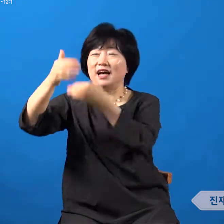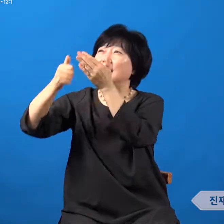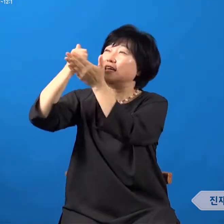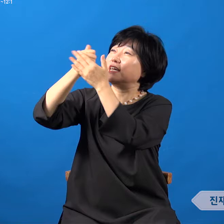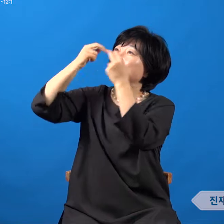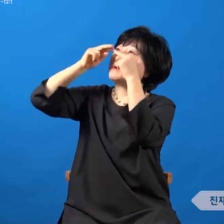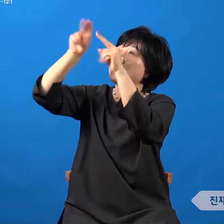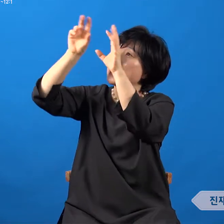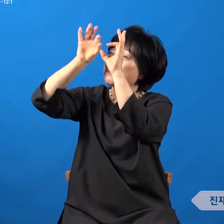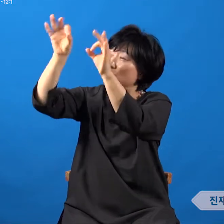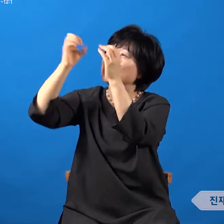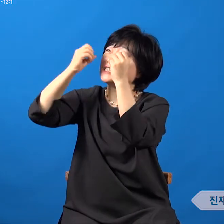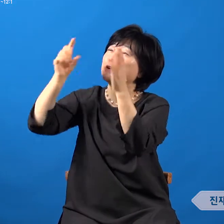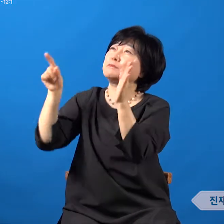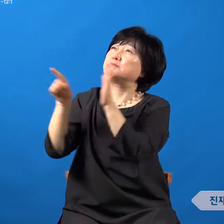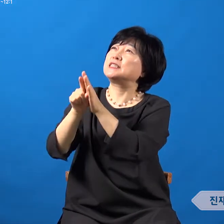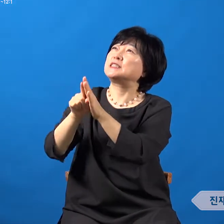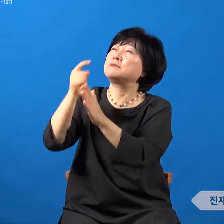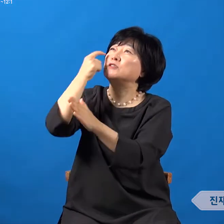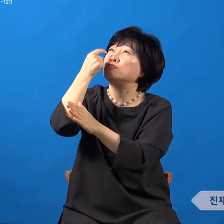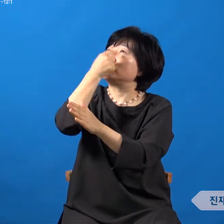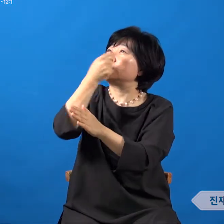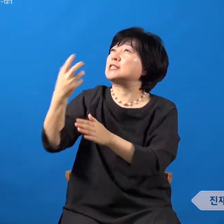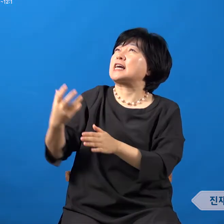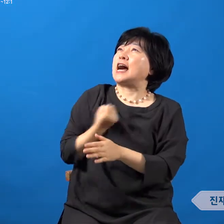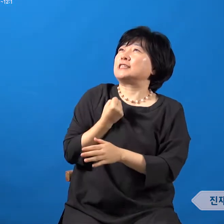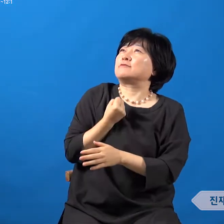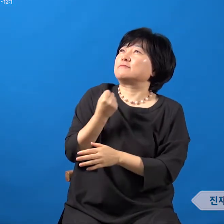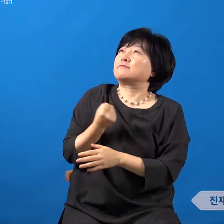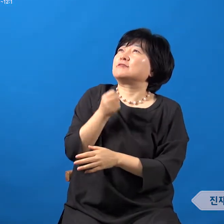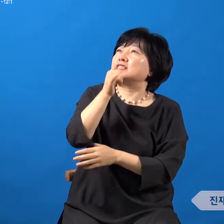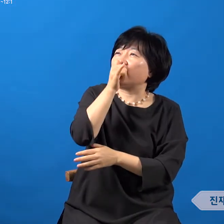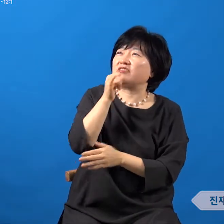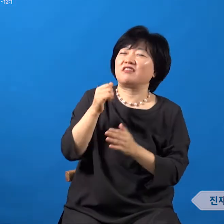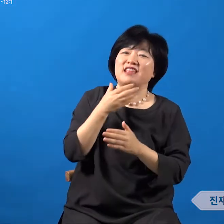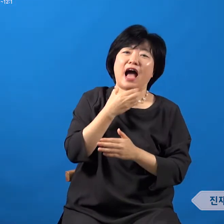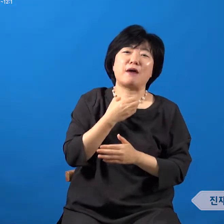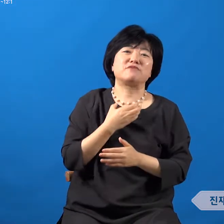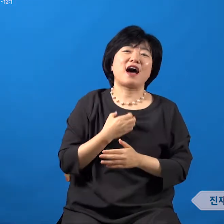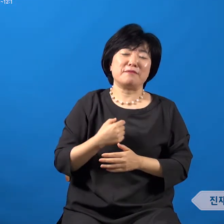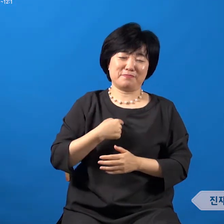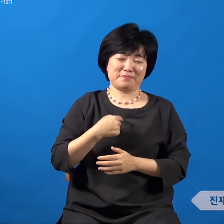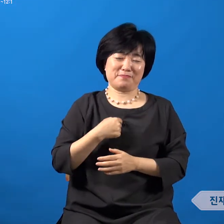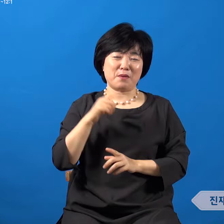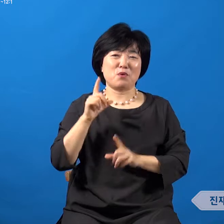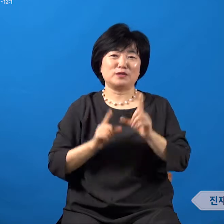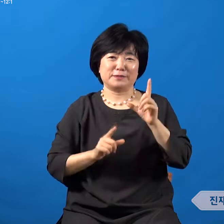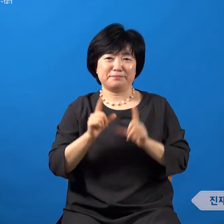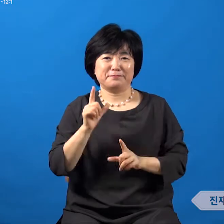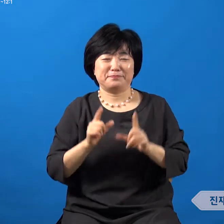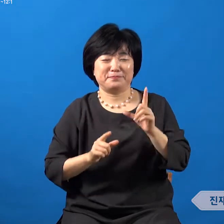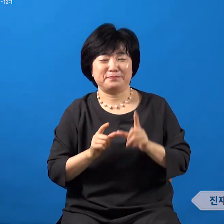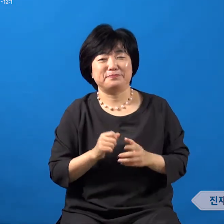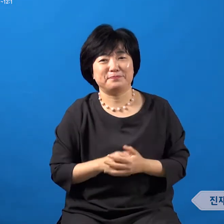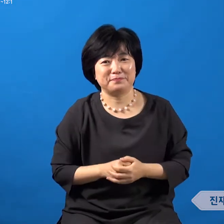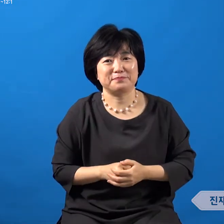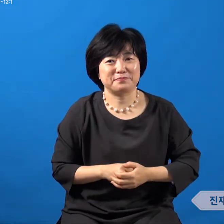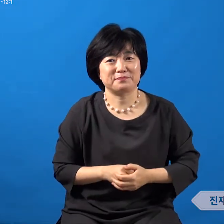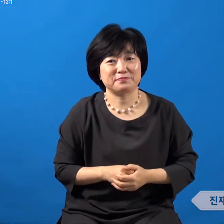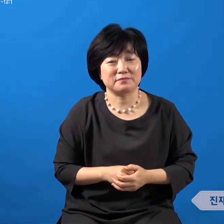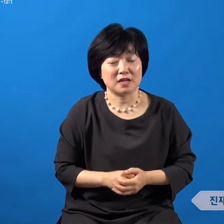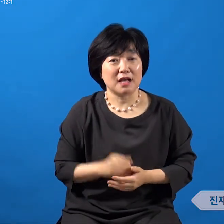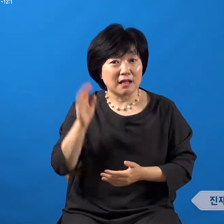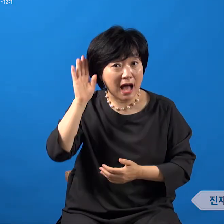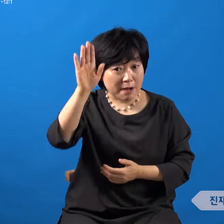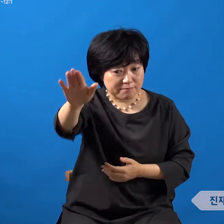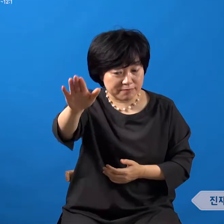하나님을 보는 새로운 믿음의 눈을 가졌던 아브라함의 모습을 봅니다.